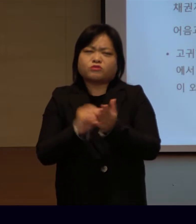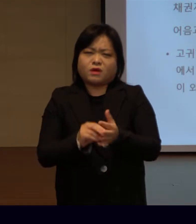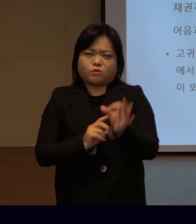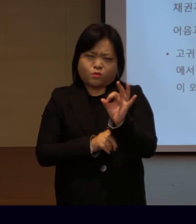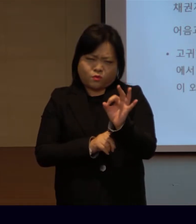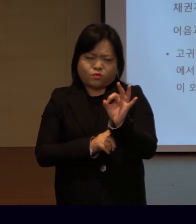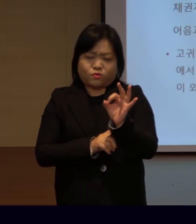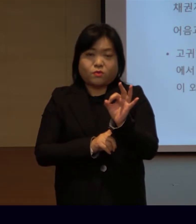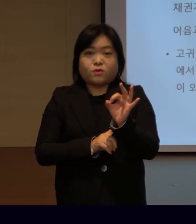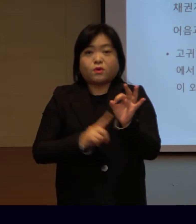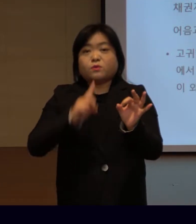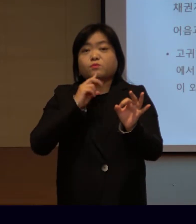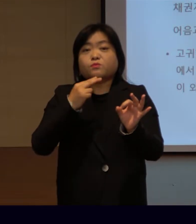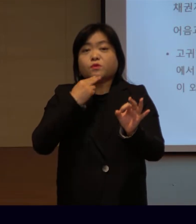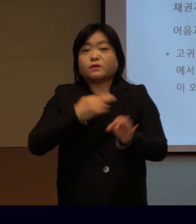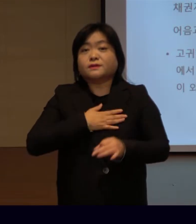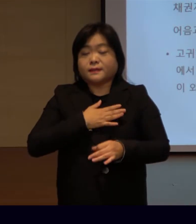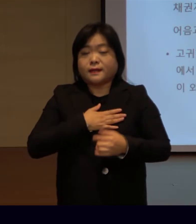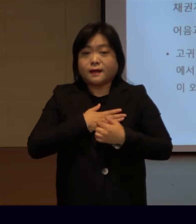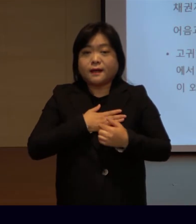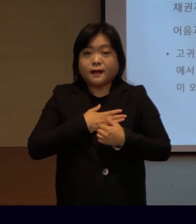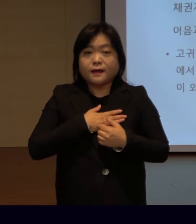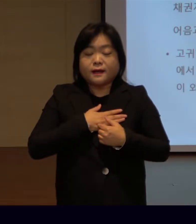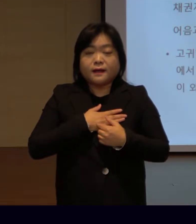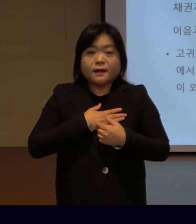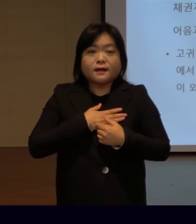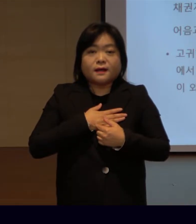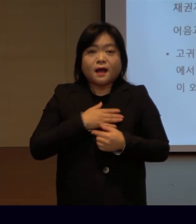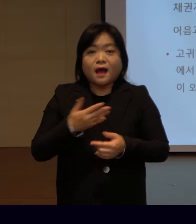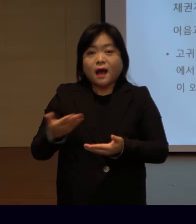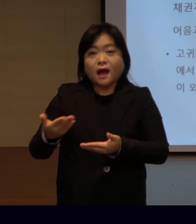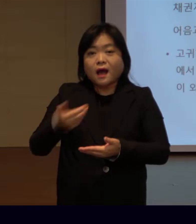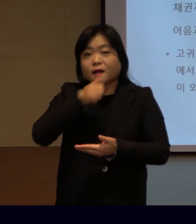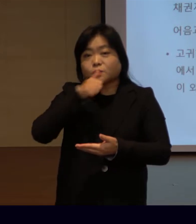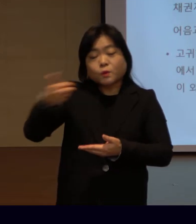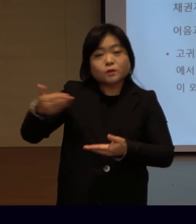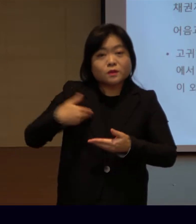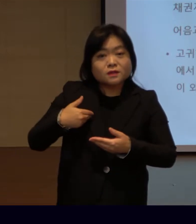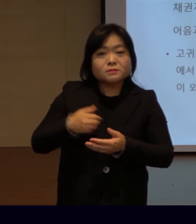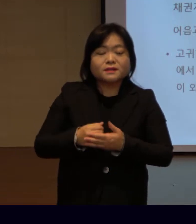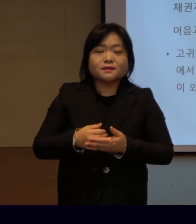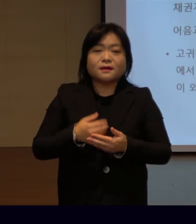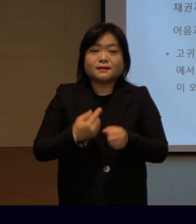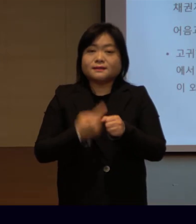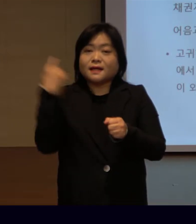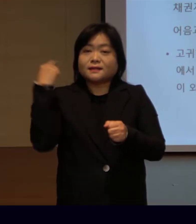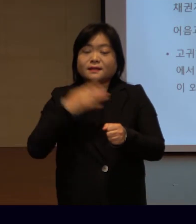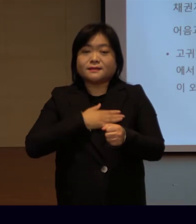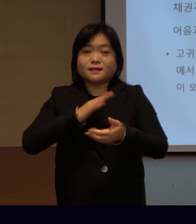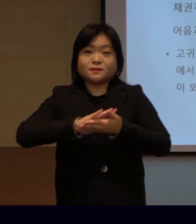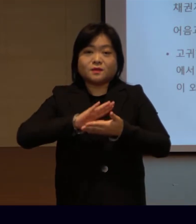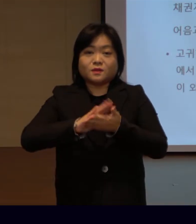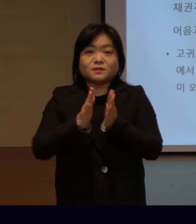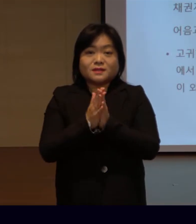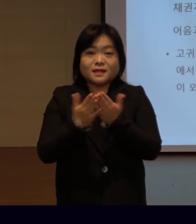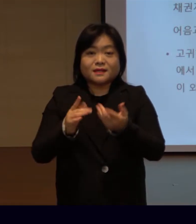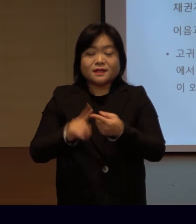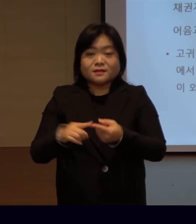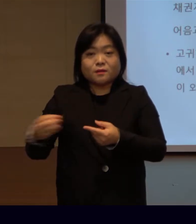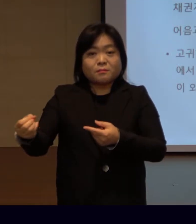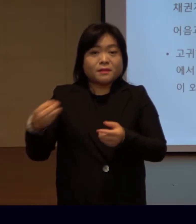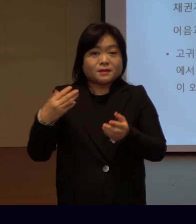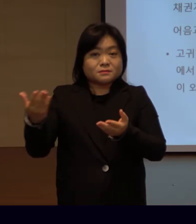물론 제가 책을 아까 저를 소개하시면서 작년에 제가 낸 책에 대해서 잠깐